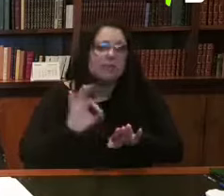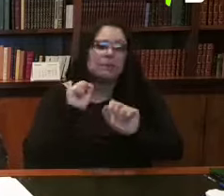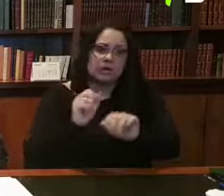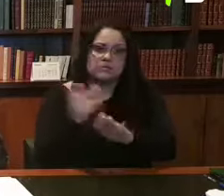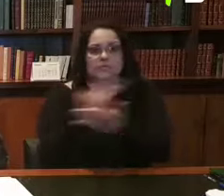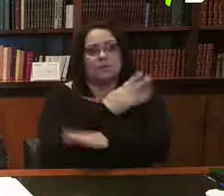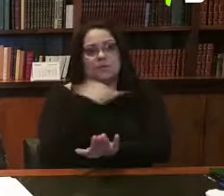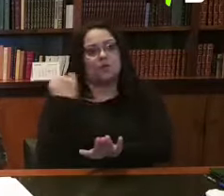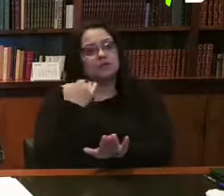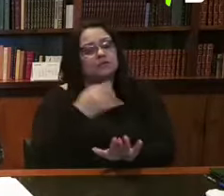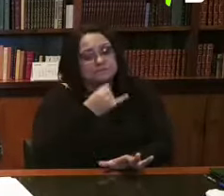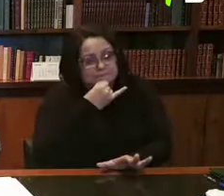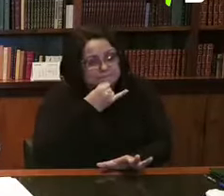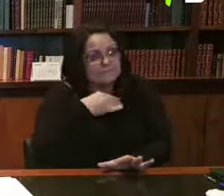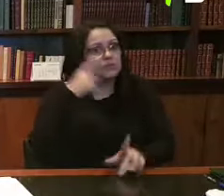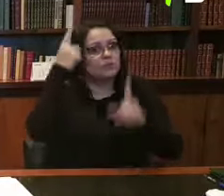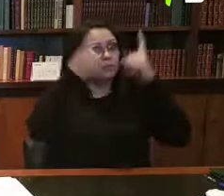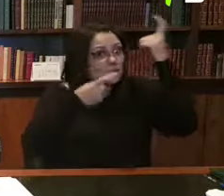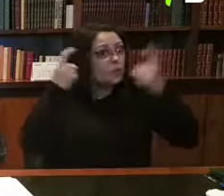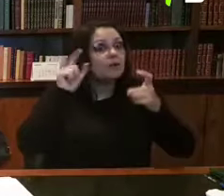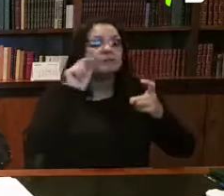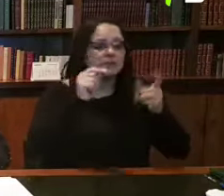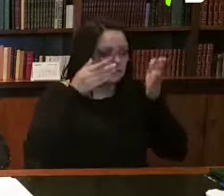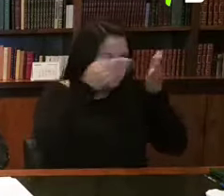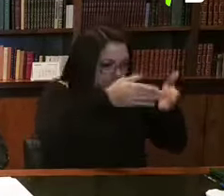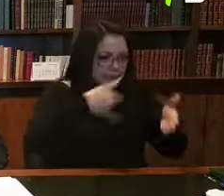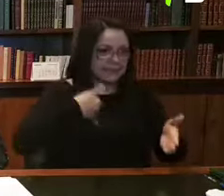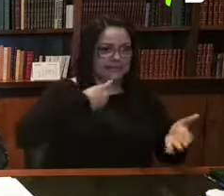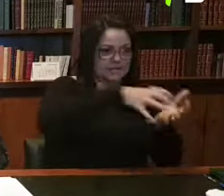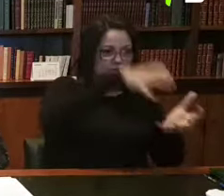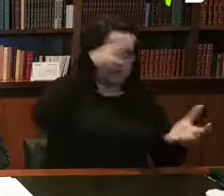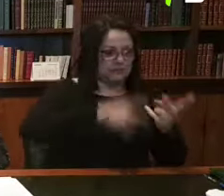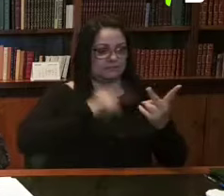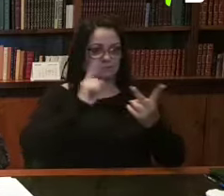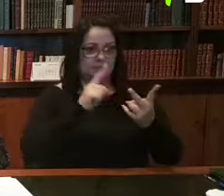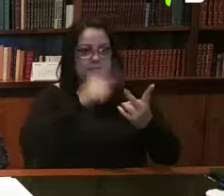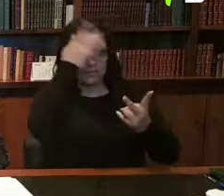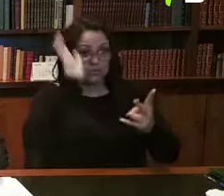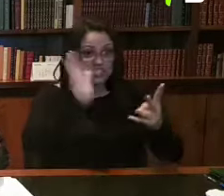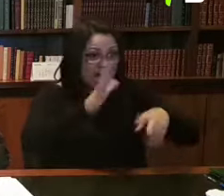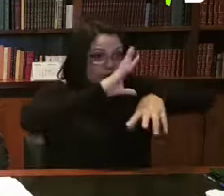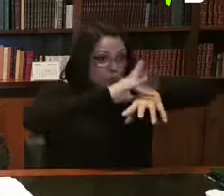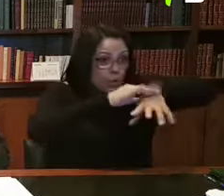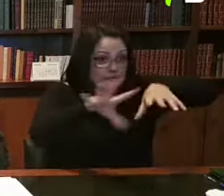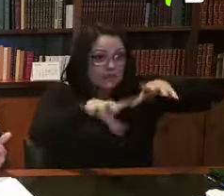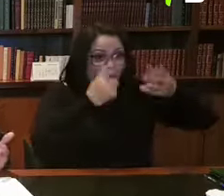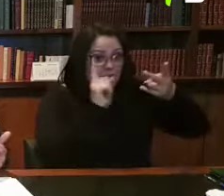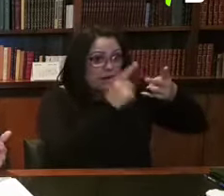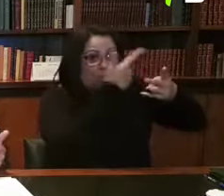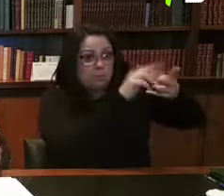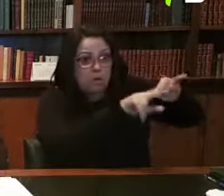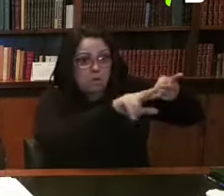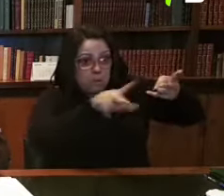lamenta mas é preocupação a preocupação exatamente com esse os mais velhos e o que tem como amizade que têm doenças tá